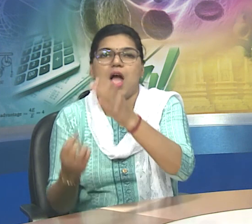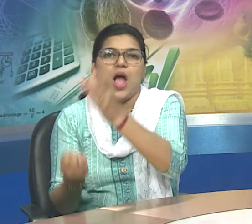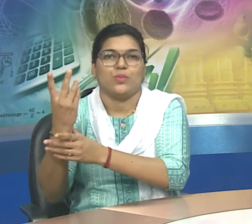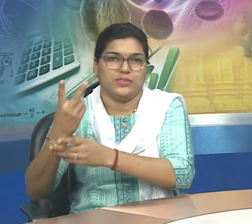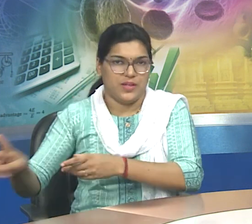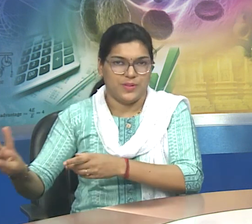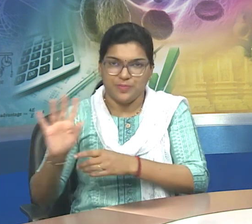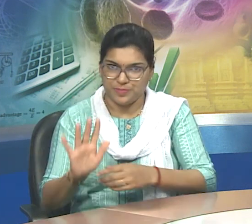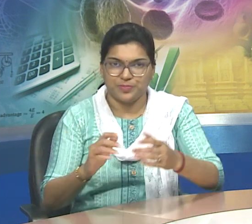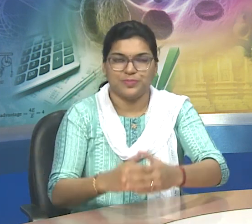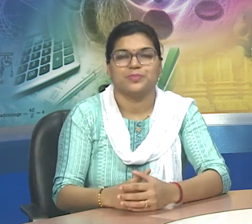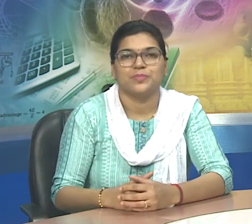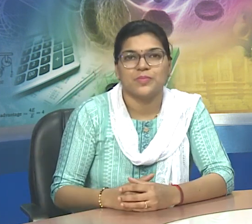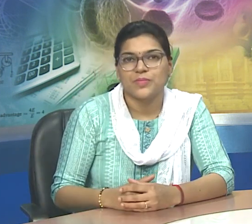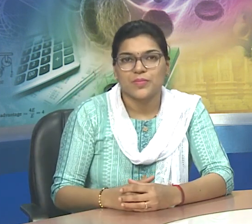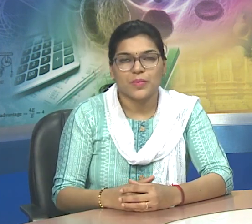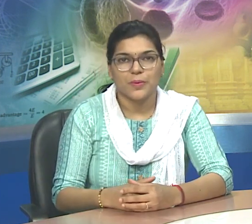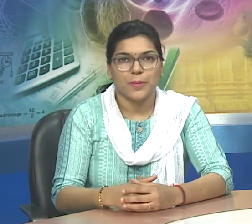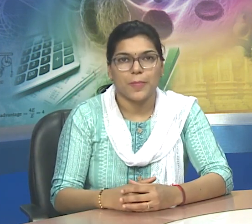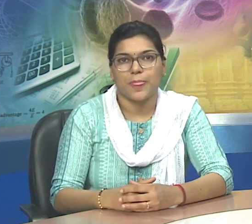के लिए आपको ये कंपल्सरी है सबके